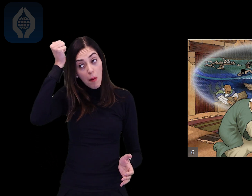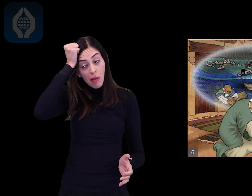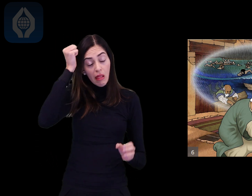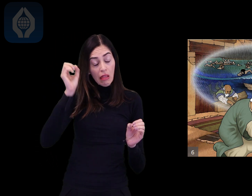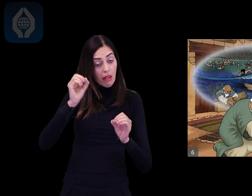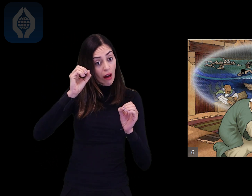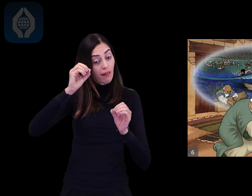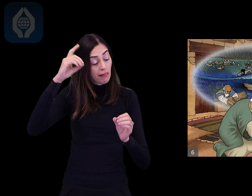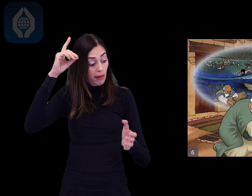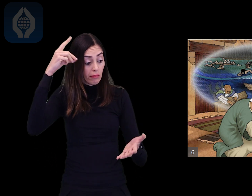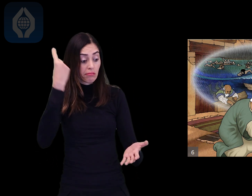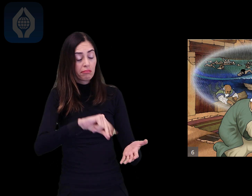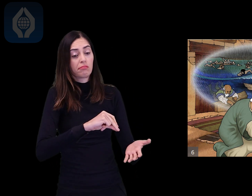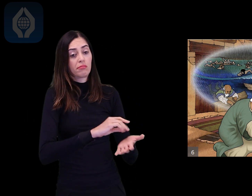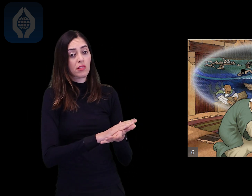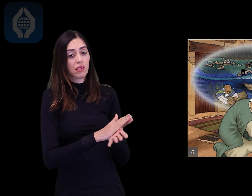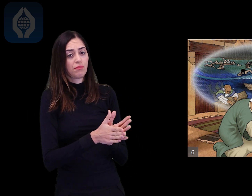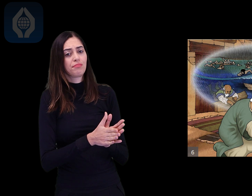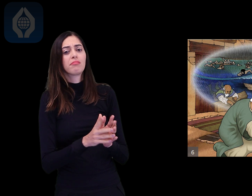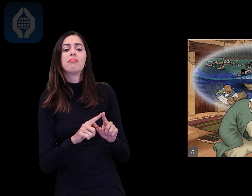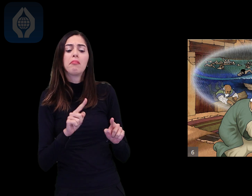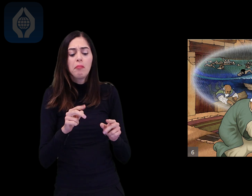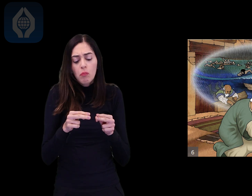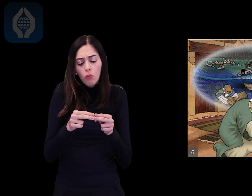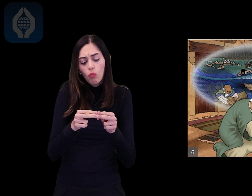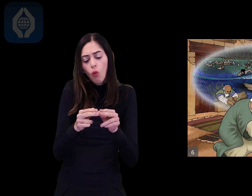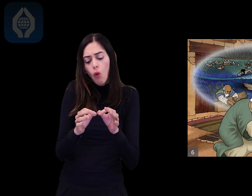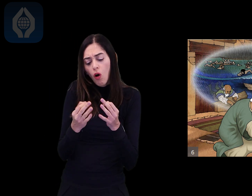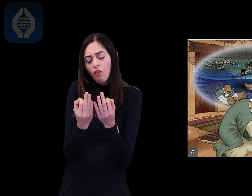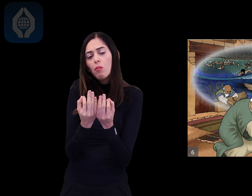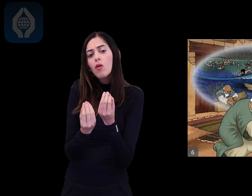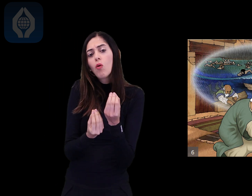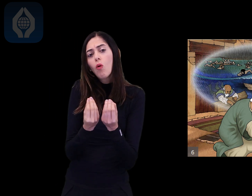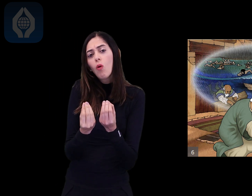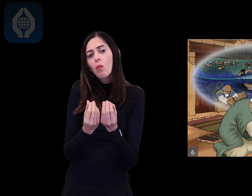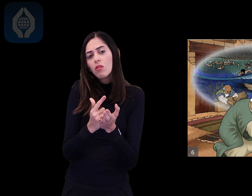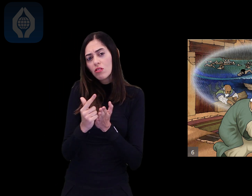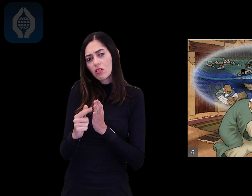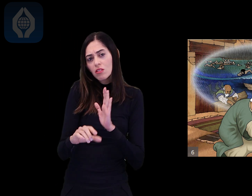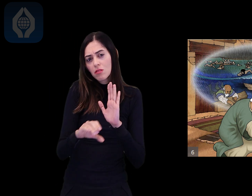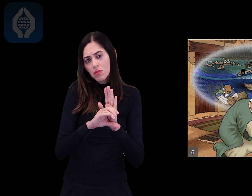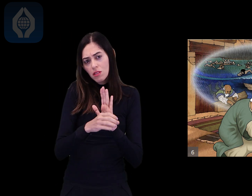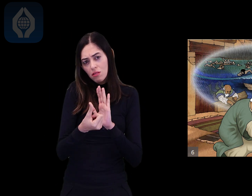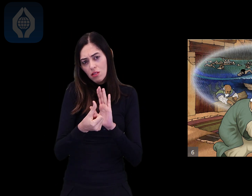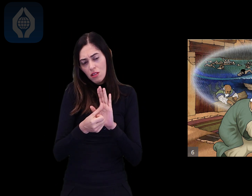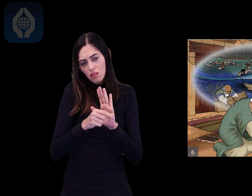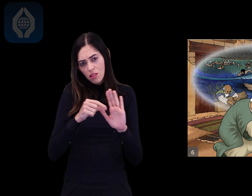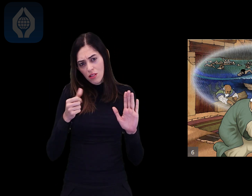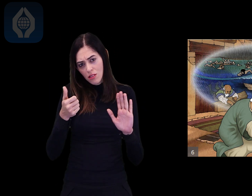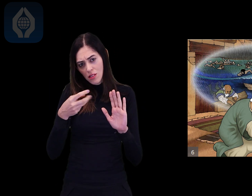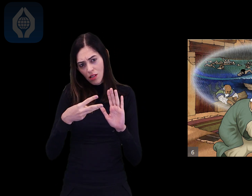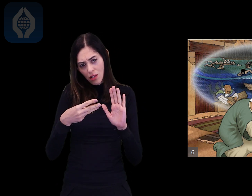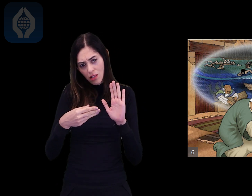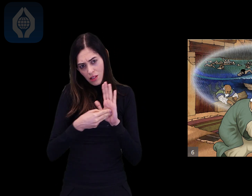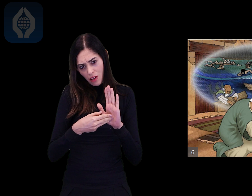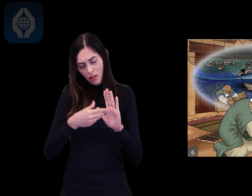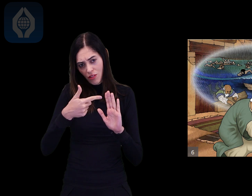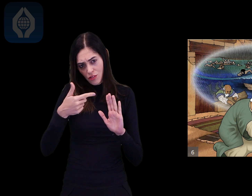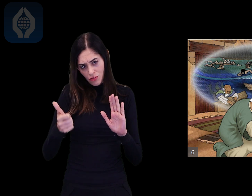Mas, e quanto a Noé e sua família? Gênesis 6, de 13 a 21, Deus disse a Noé que iria mandar um grande